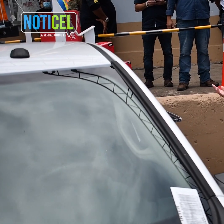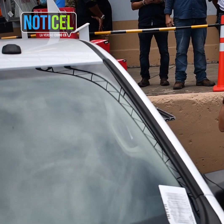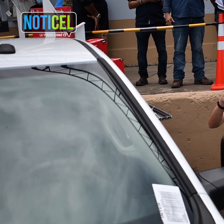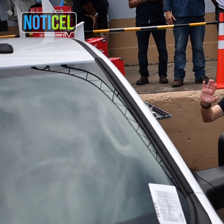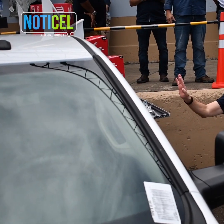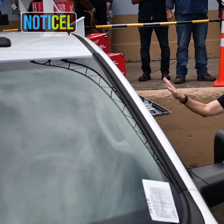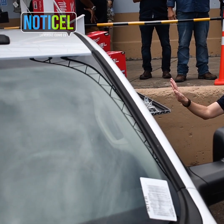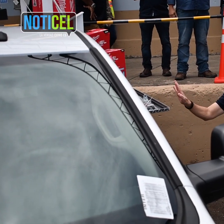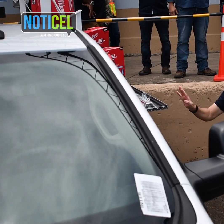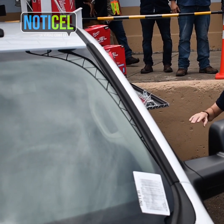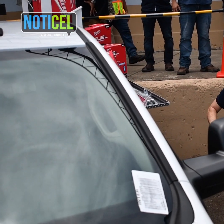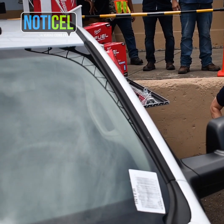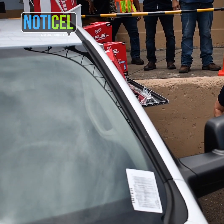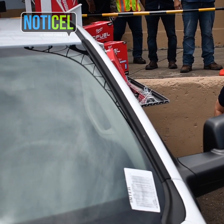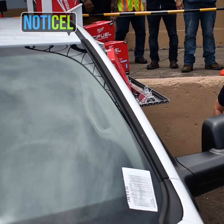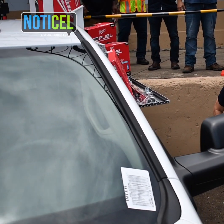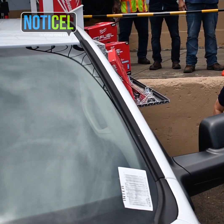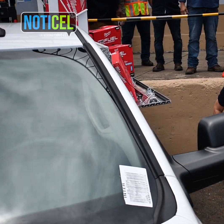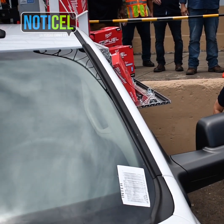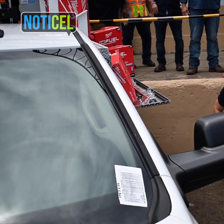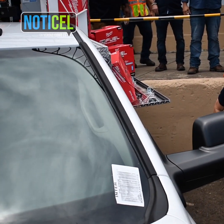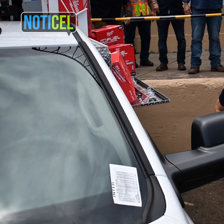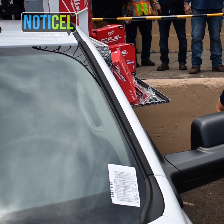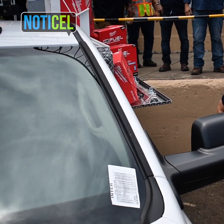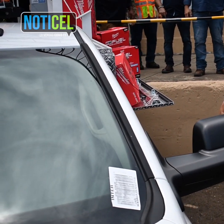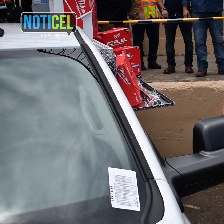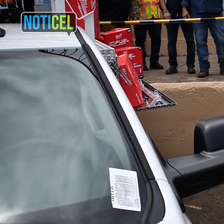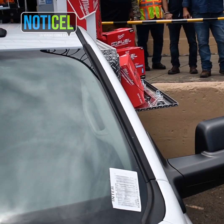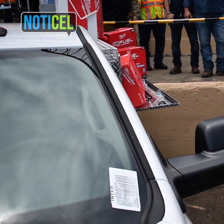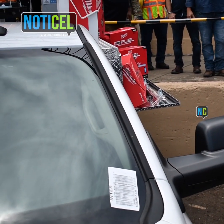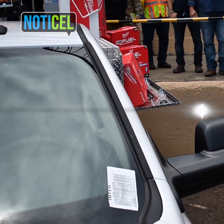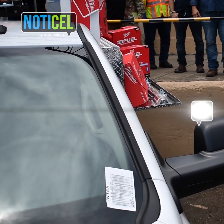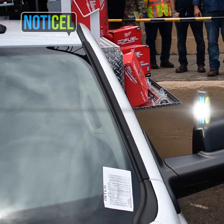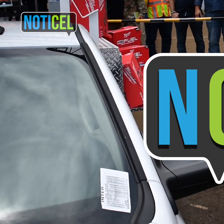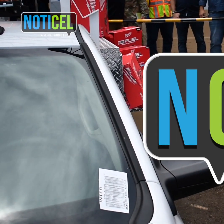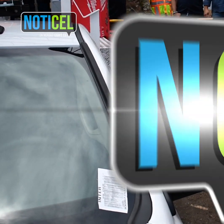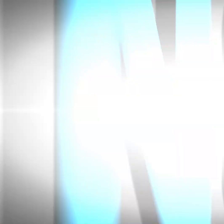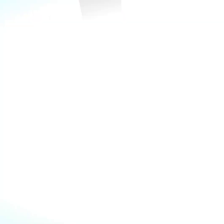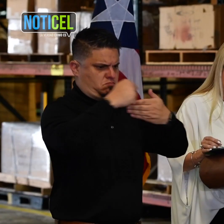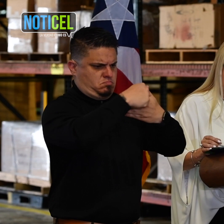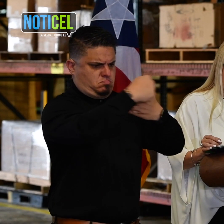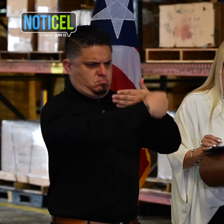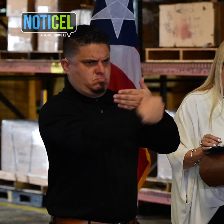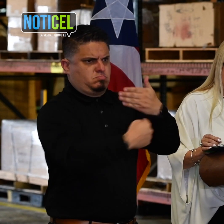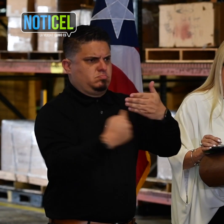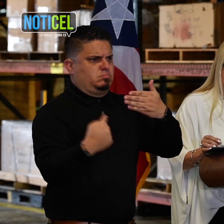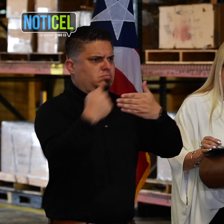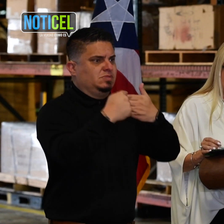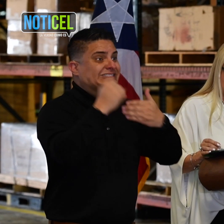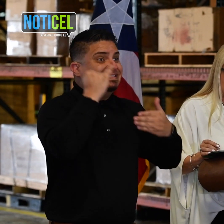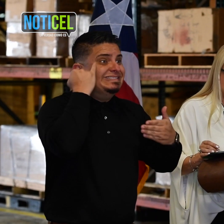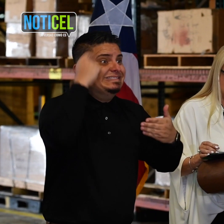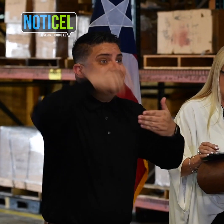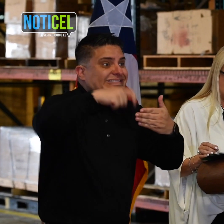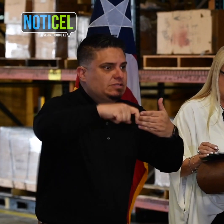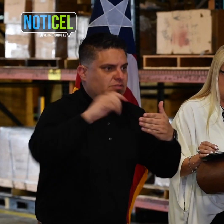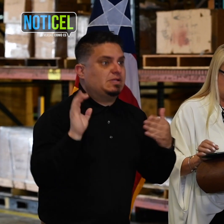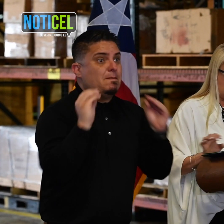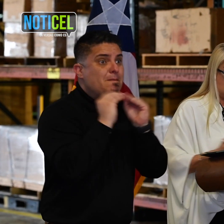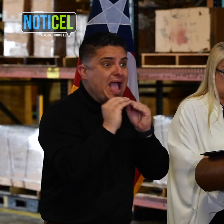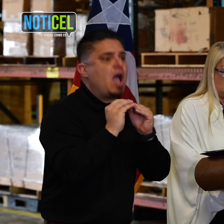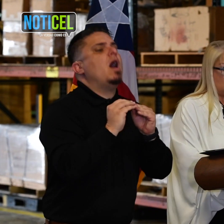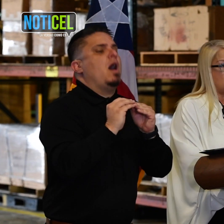que estarán disponibles en distintos puntos de la isla para los recursos externos a los que se requiera asistencia